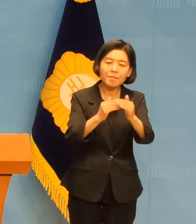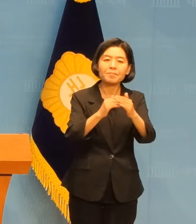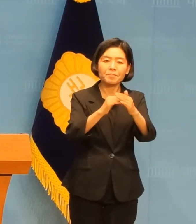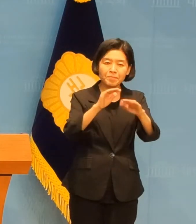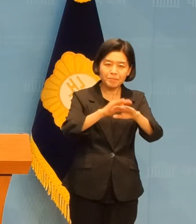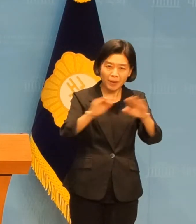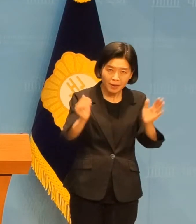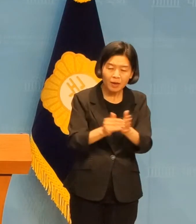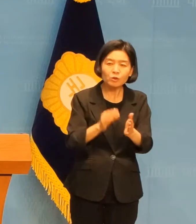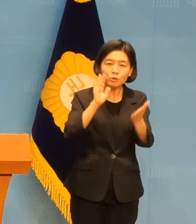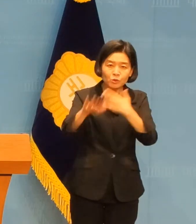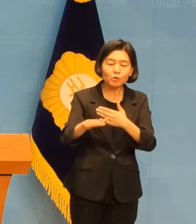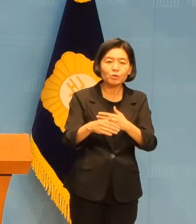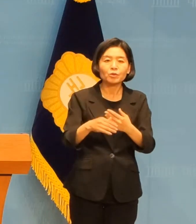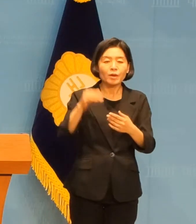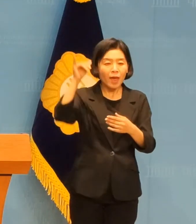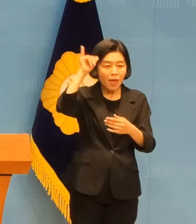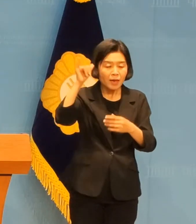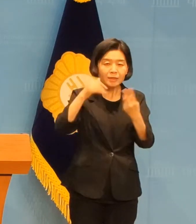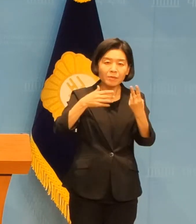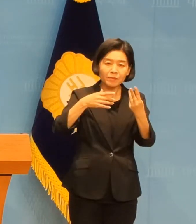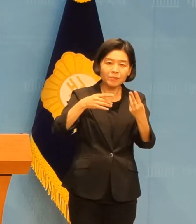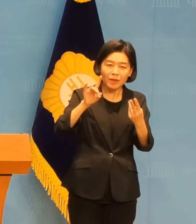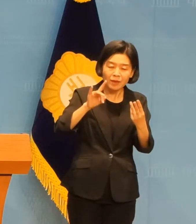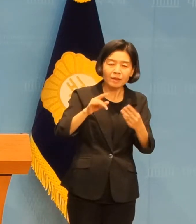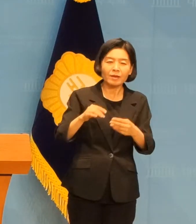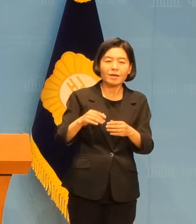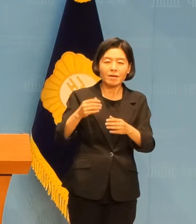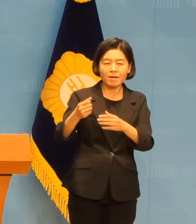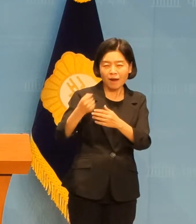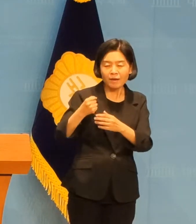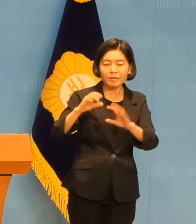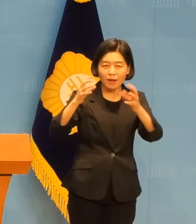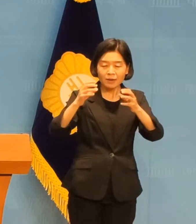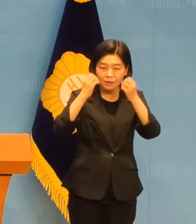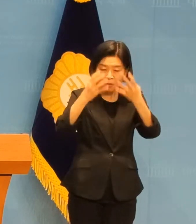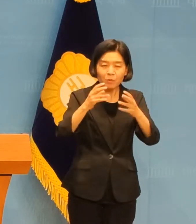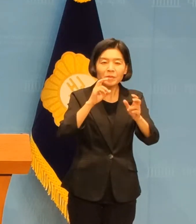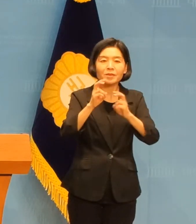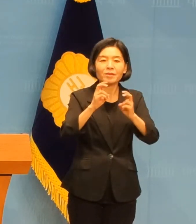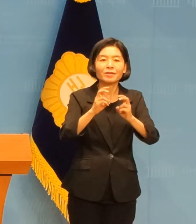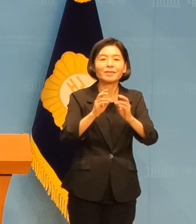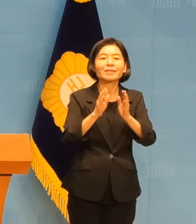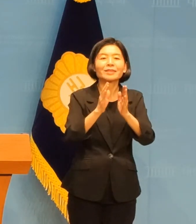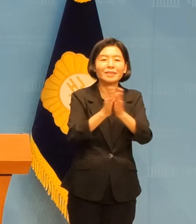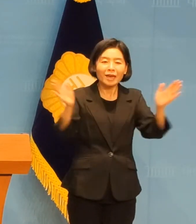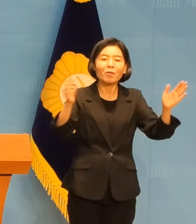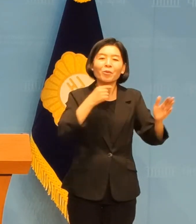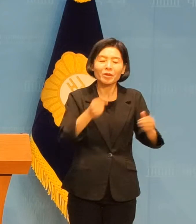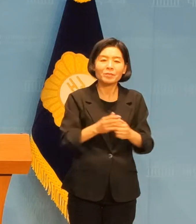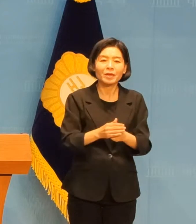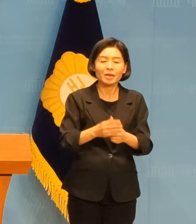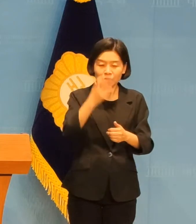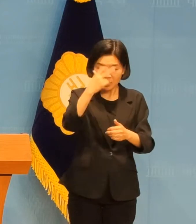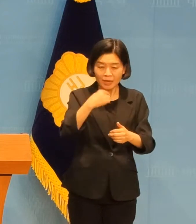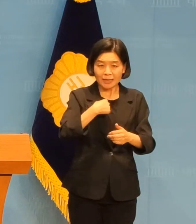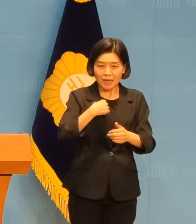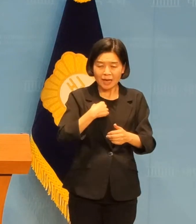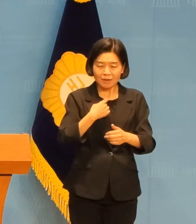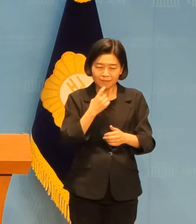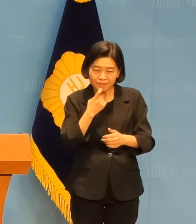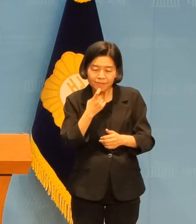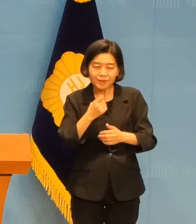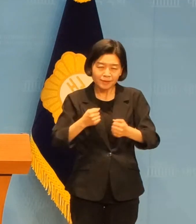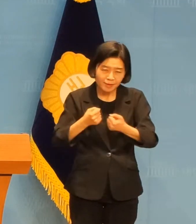강국과 새로운 방송통신 미디어 시대를 열어가도록 하겠습니다. 최민희가 버티고 싸울 수 있도록